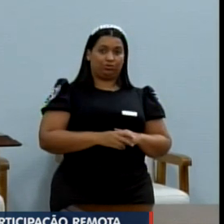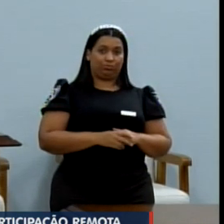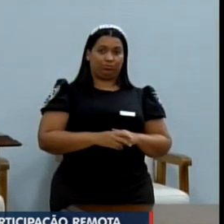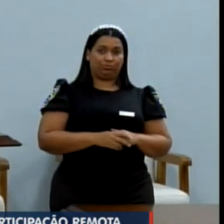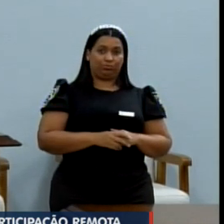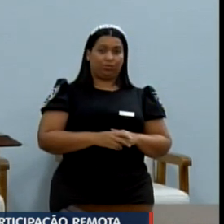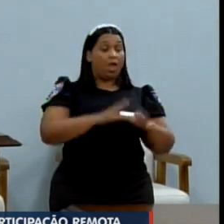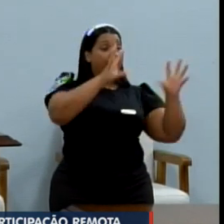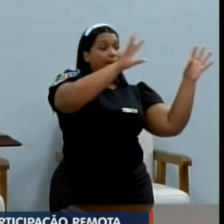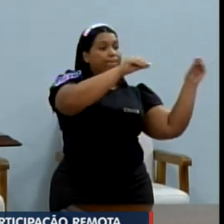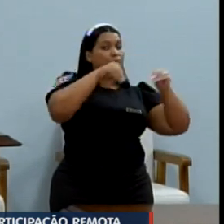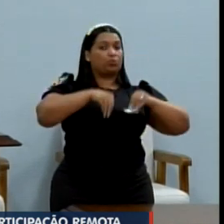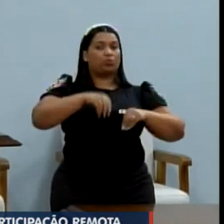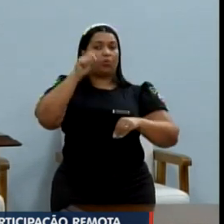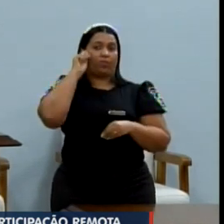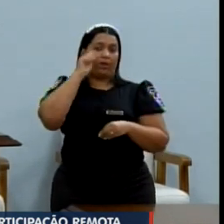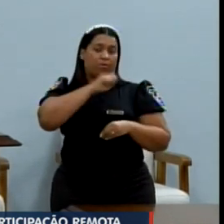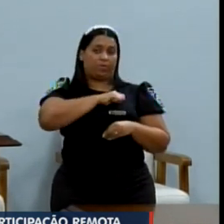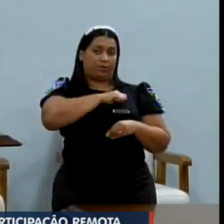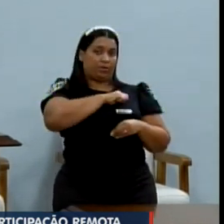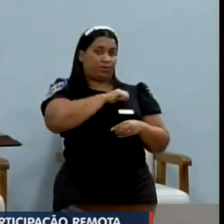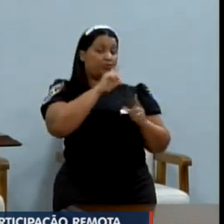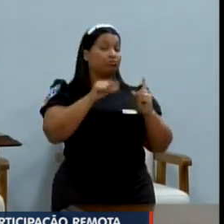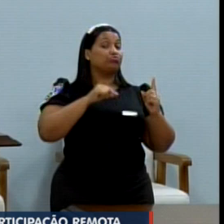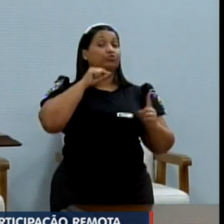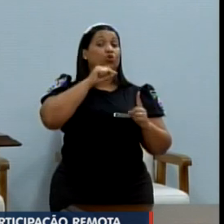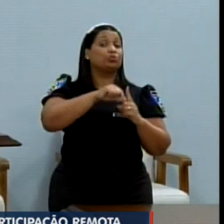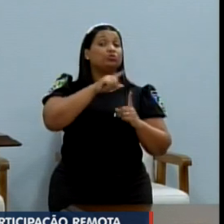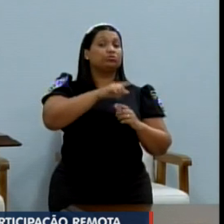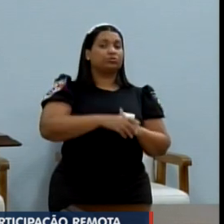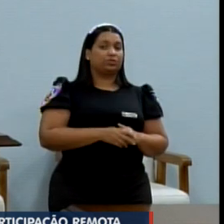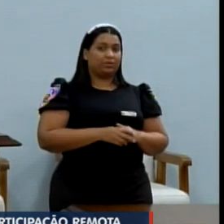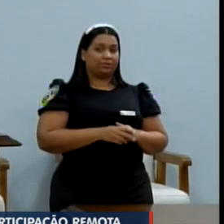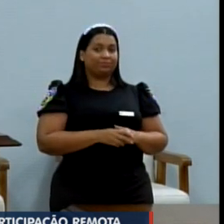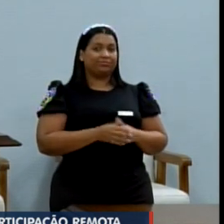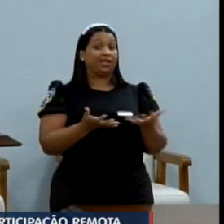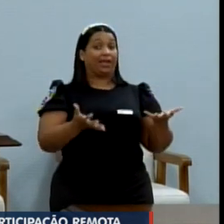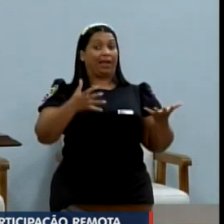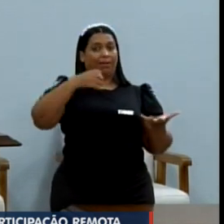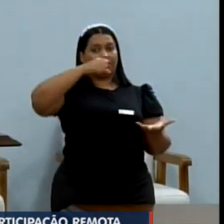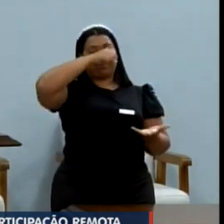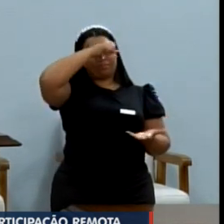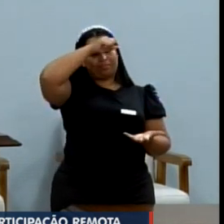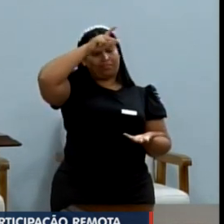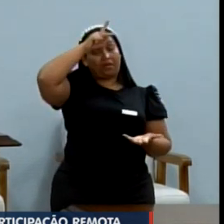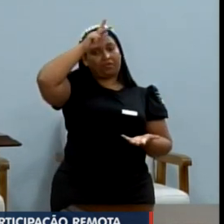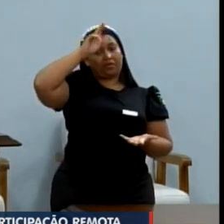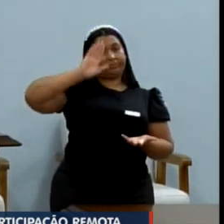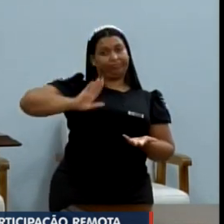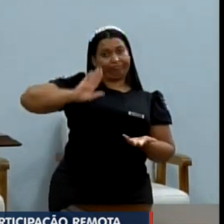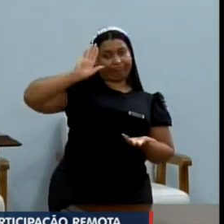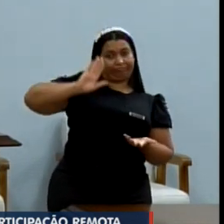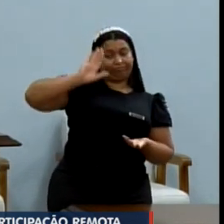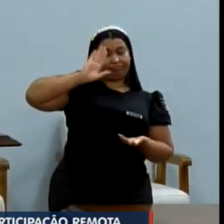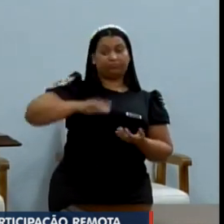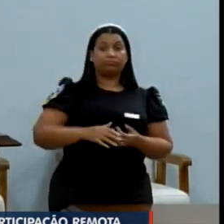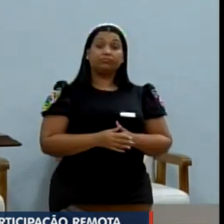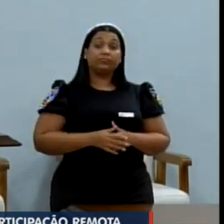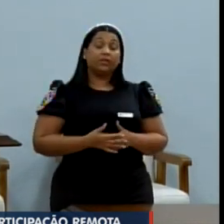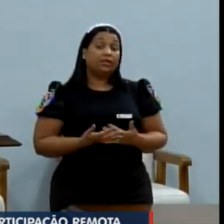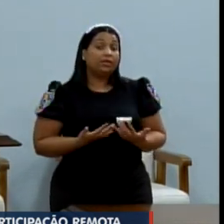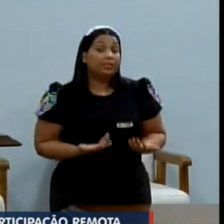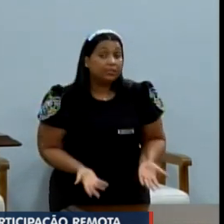domicílio eleitoral para cá na intenção de disputar a eleição de prefeito e a